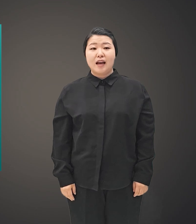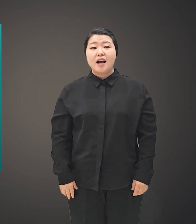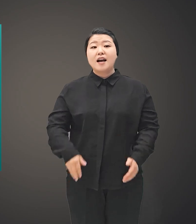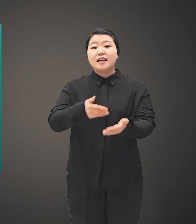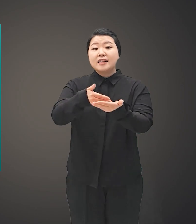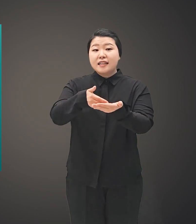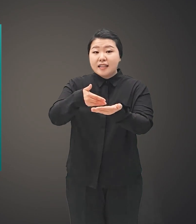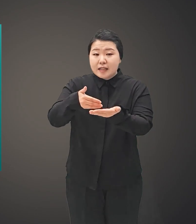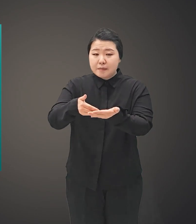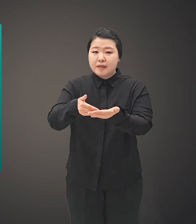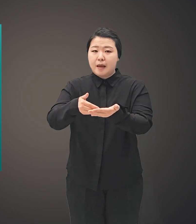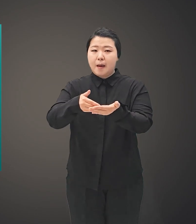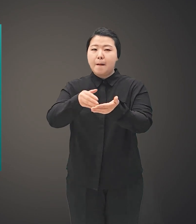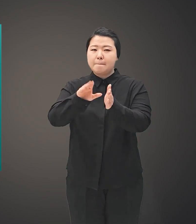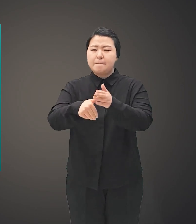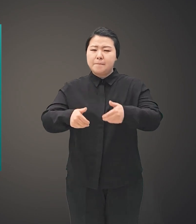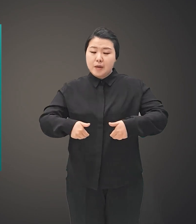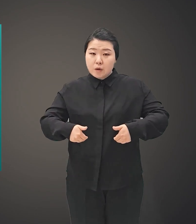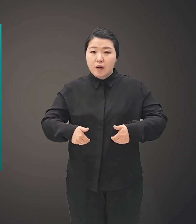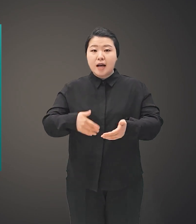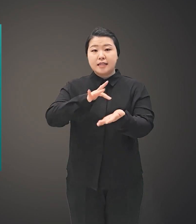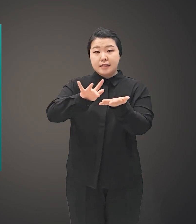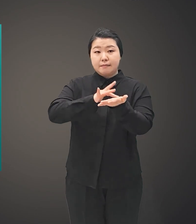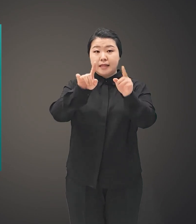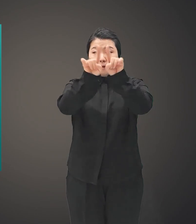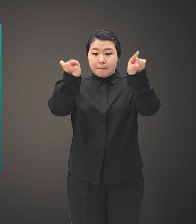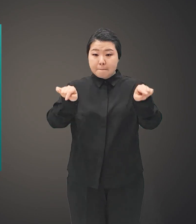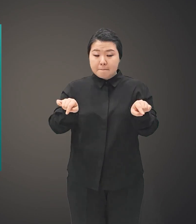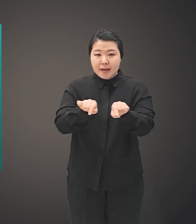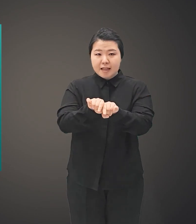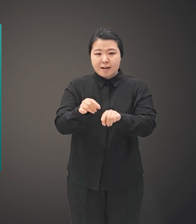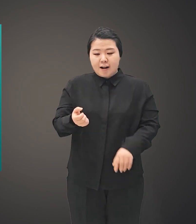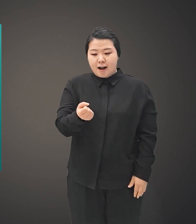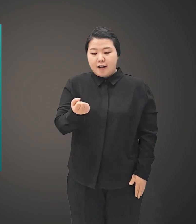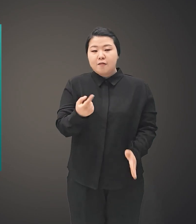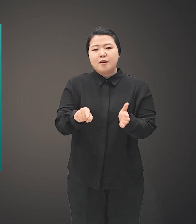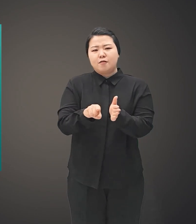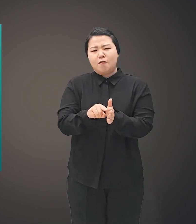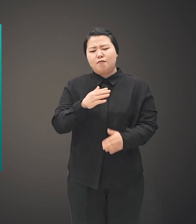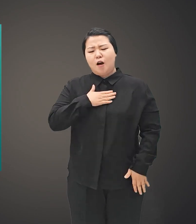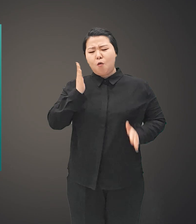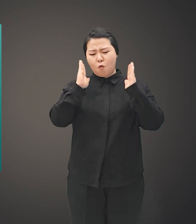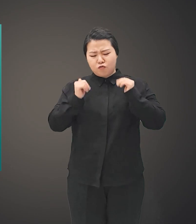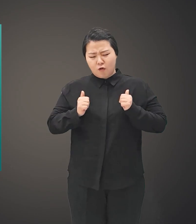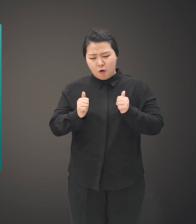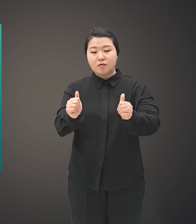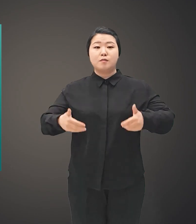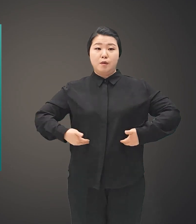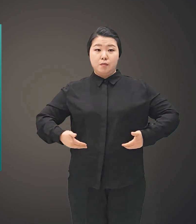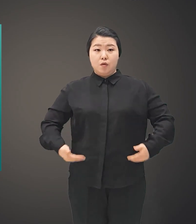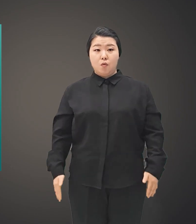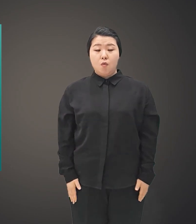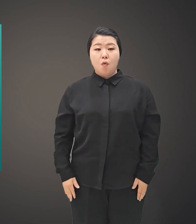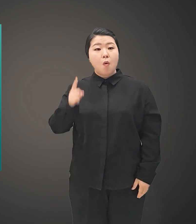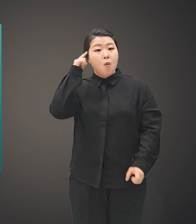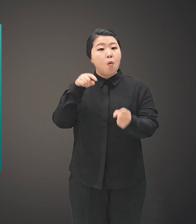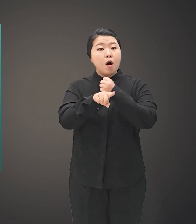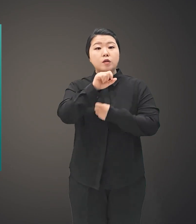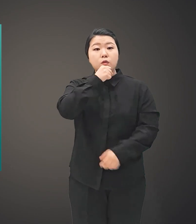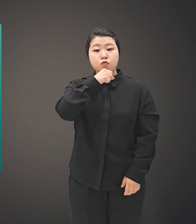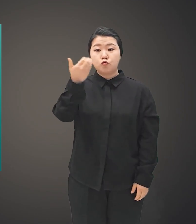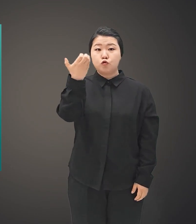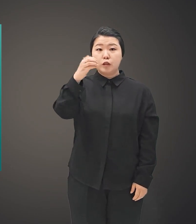이모티콘 그림을 그리는데 필수인 스마트 패드를 지키기 위해서는 공부를 열심히 해야 해요. 과학